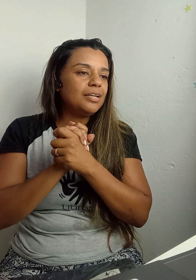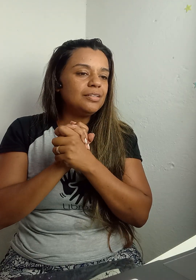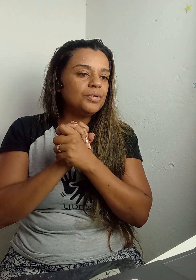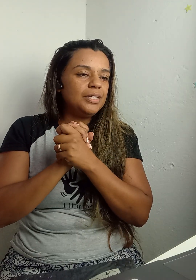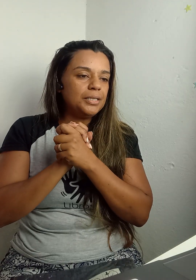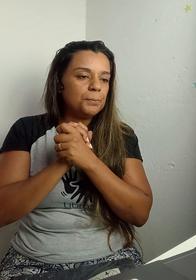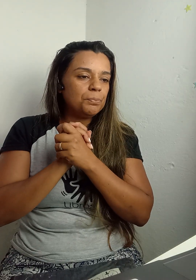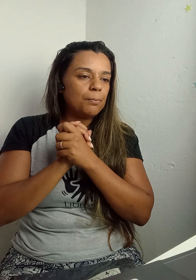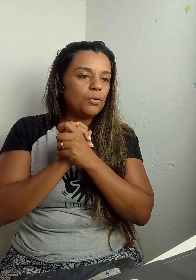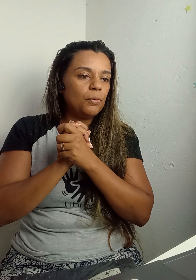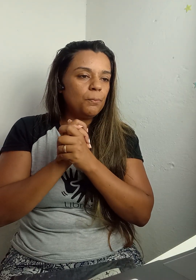falando aí, tá bom?